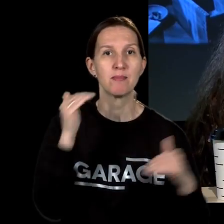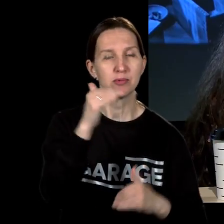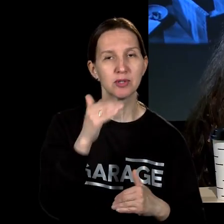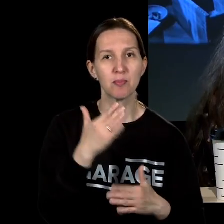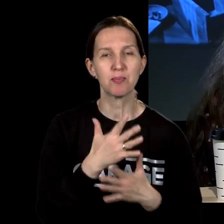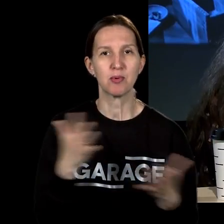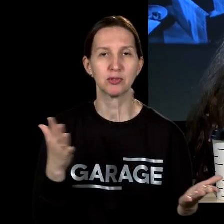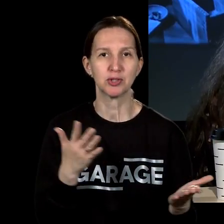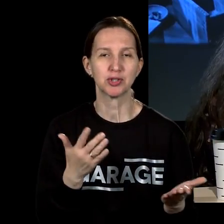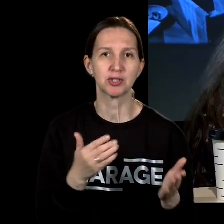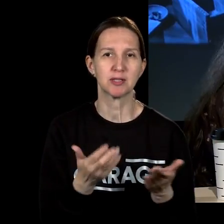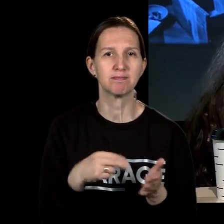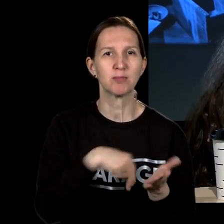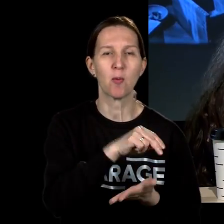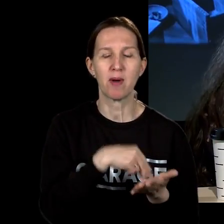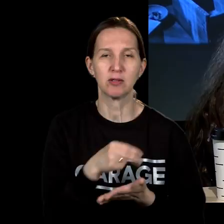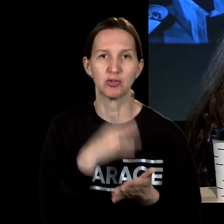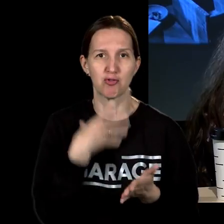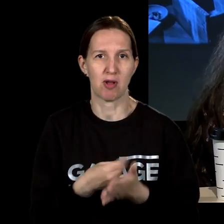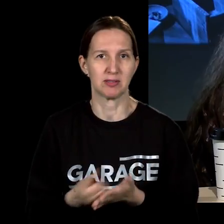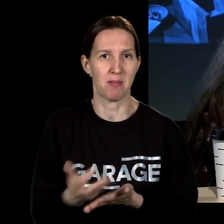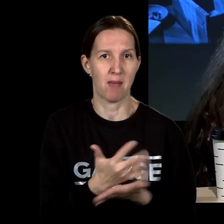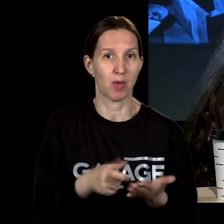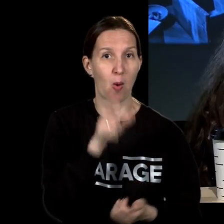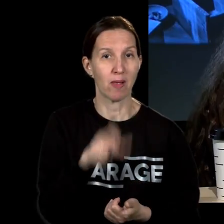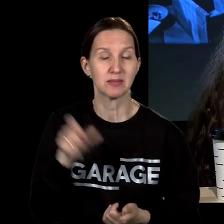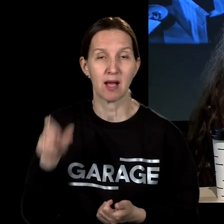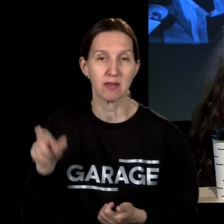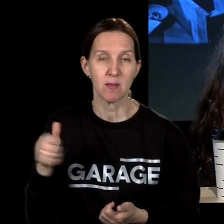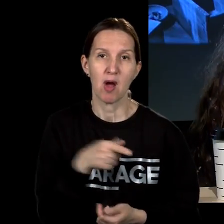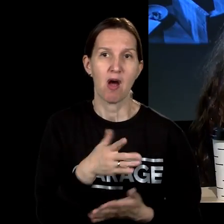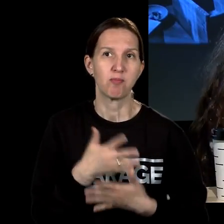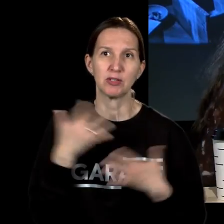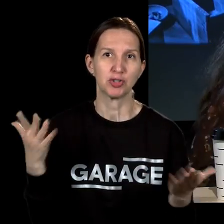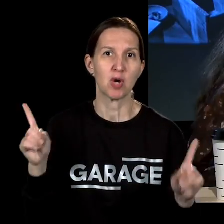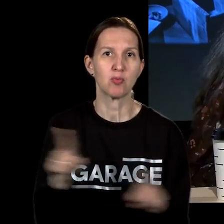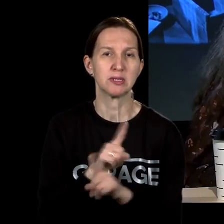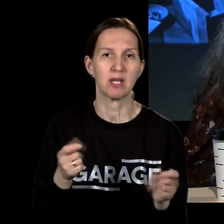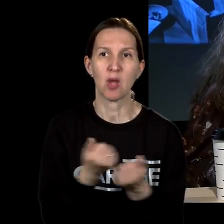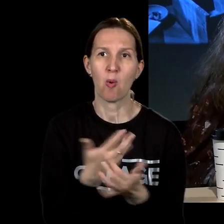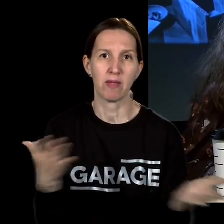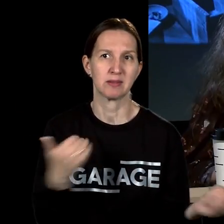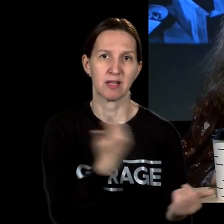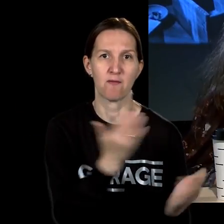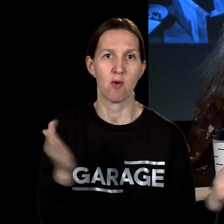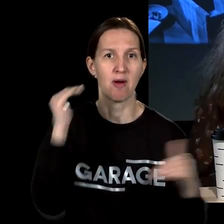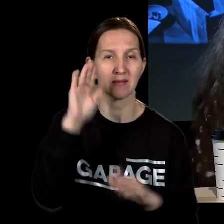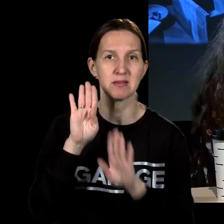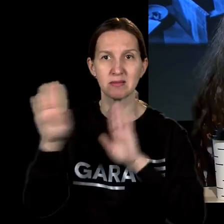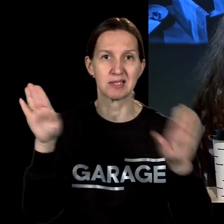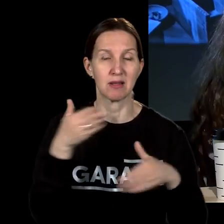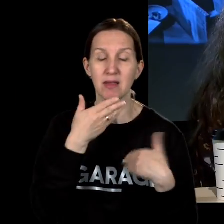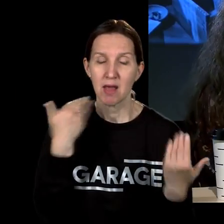любовью частных коллекционеров, чем музеев. У него достаточно в больших музейных коллекциях он почти не представлен. Это такая как бы отрада